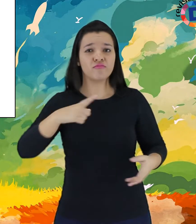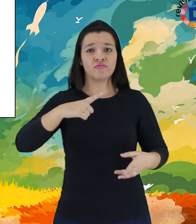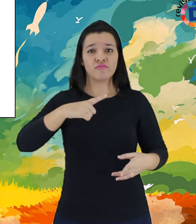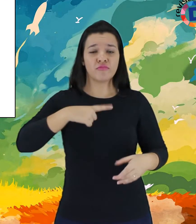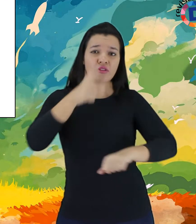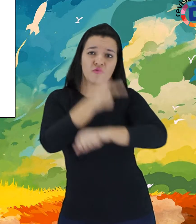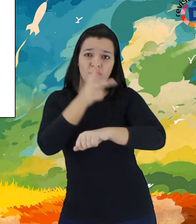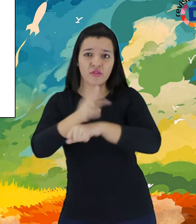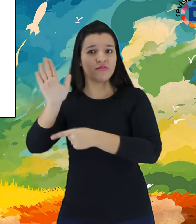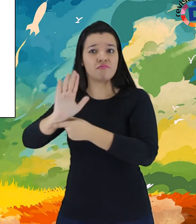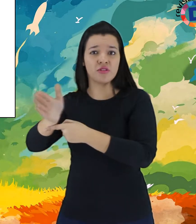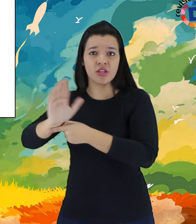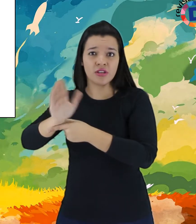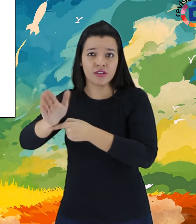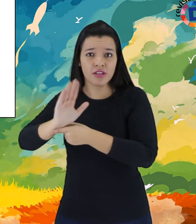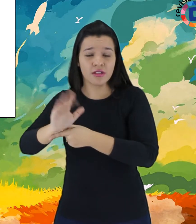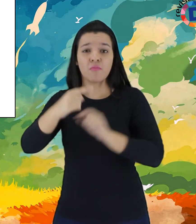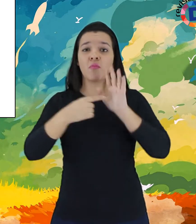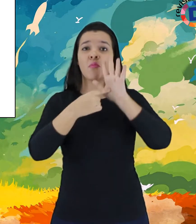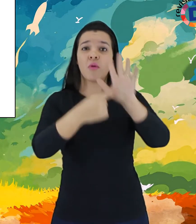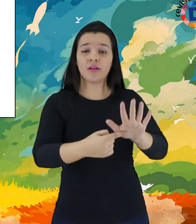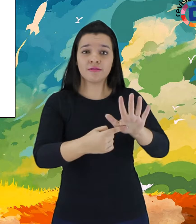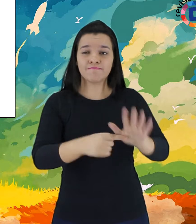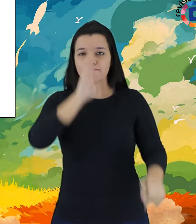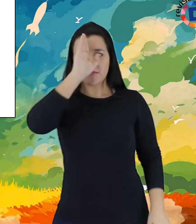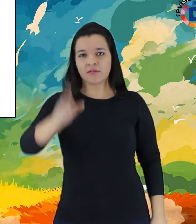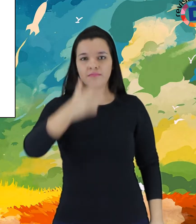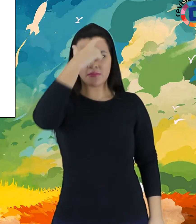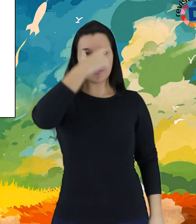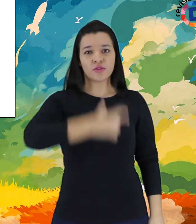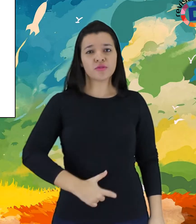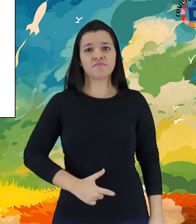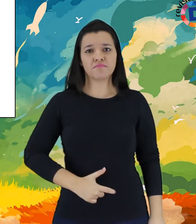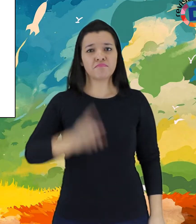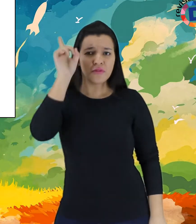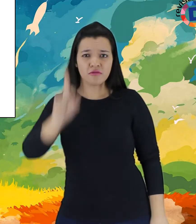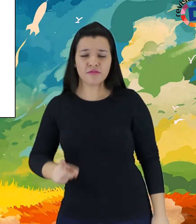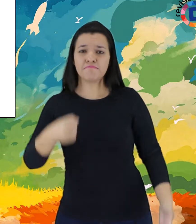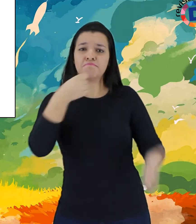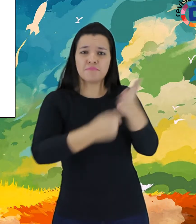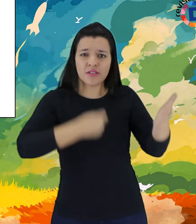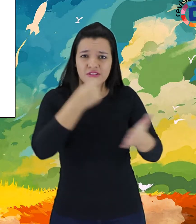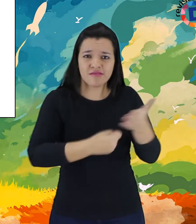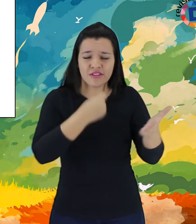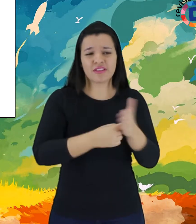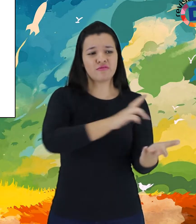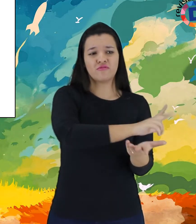e referências aos principais personagens, às lutas e às várias iniciativas